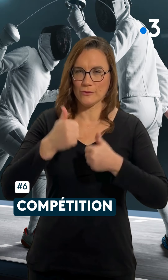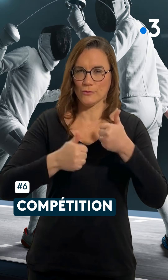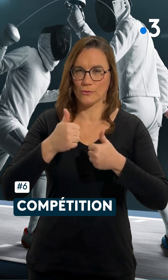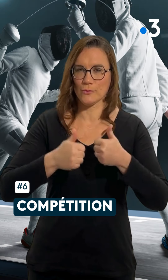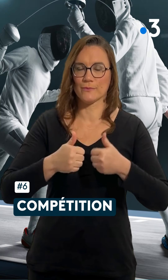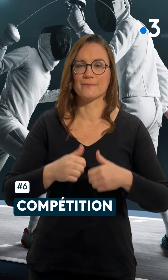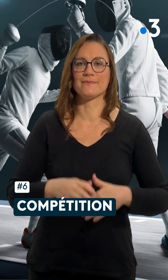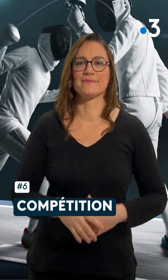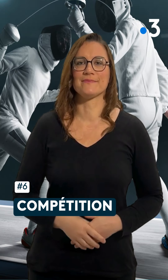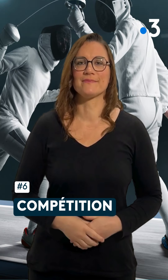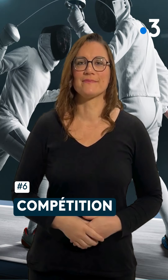Compétition.